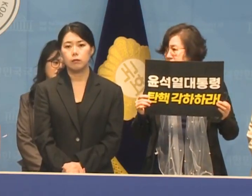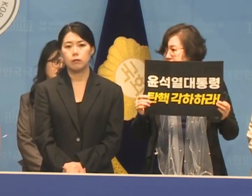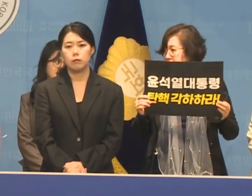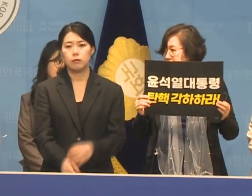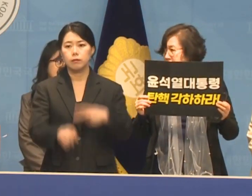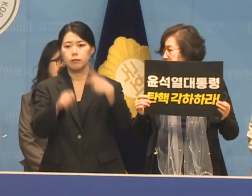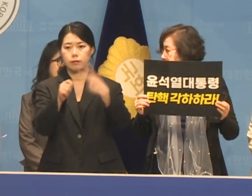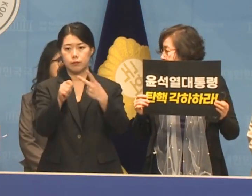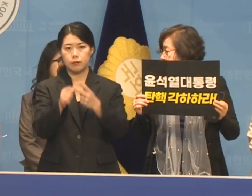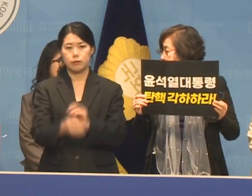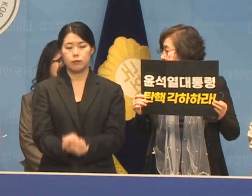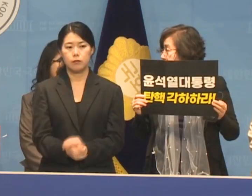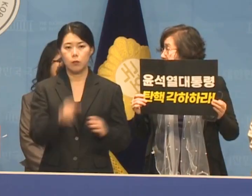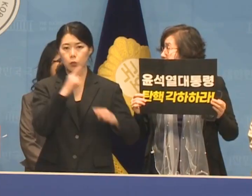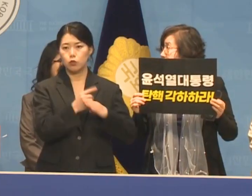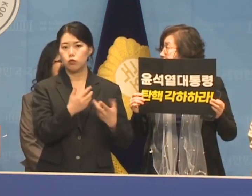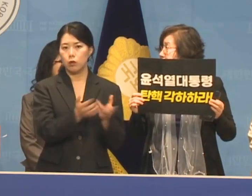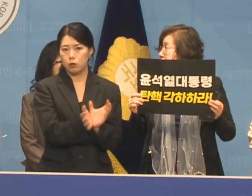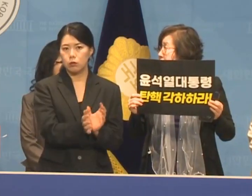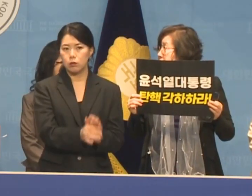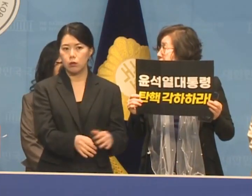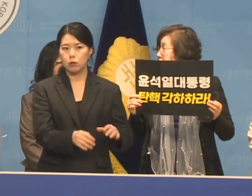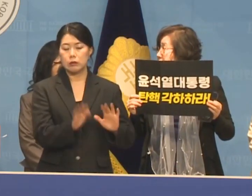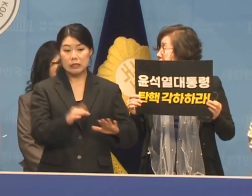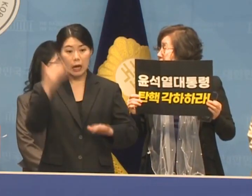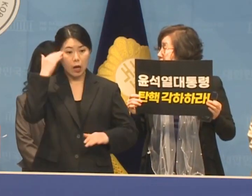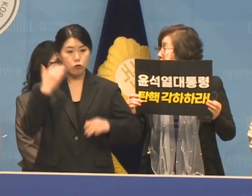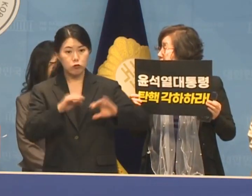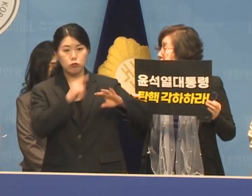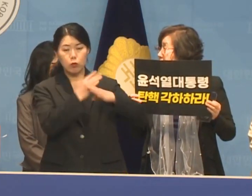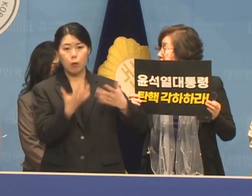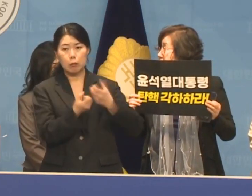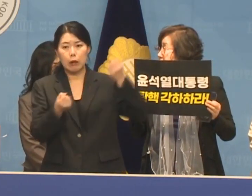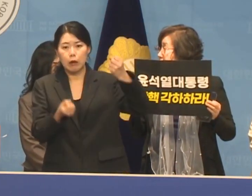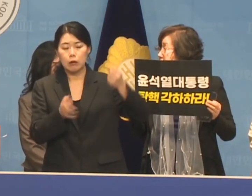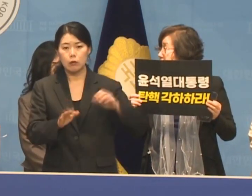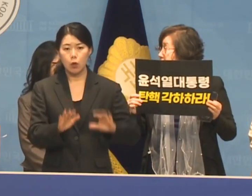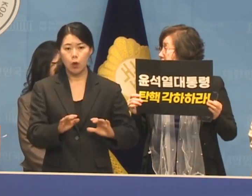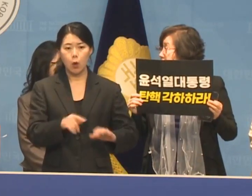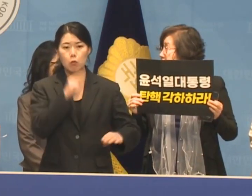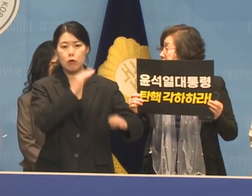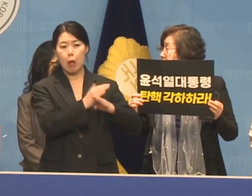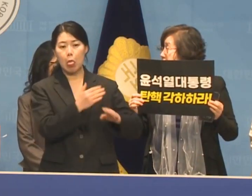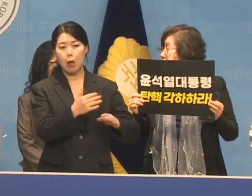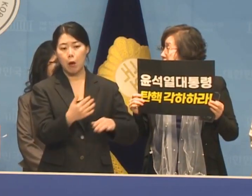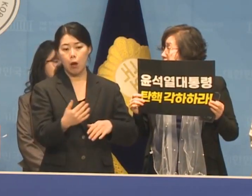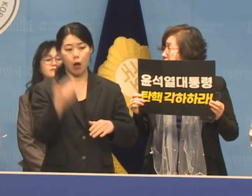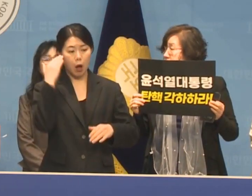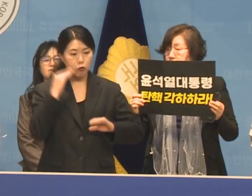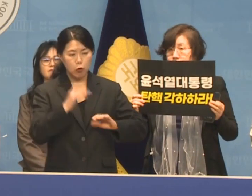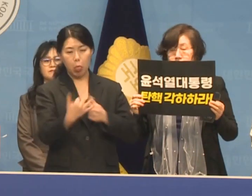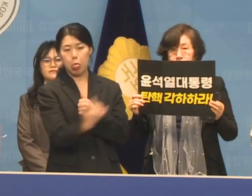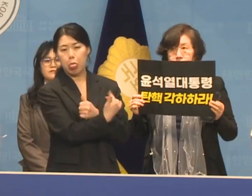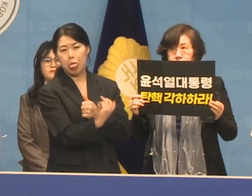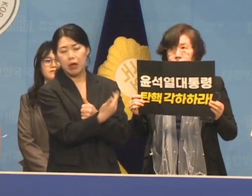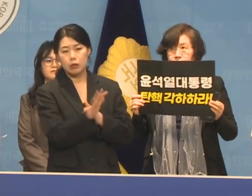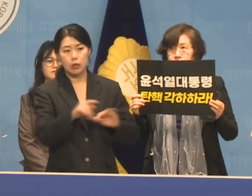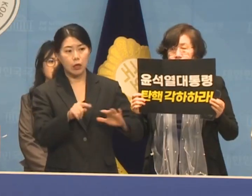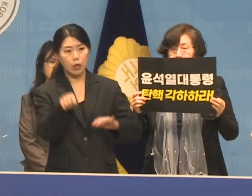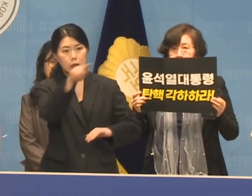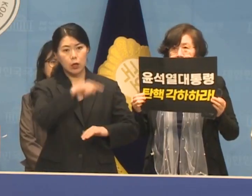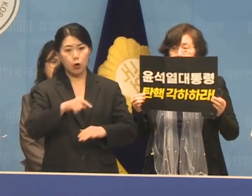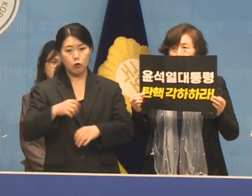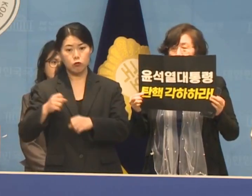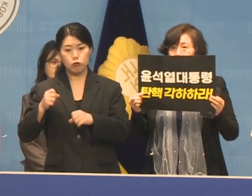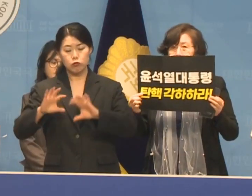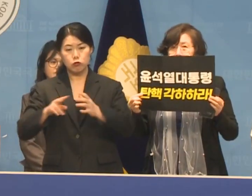두 번째, 더불어민주당은 분단 국가에서 북한의 대남 공작으로부터 최전선에서 싸우고 있는